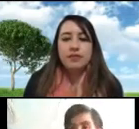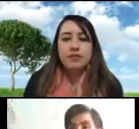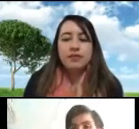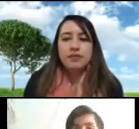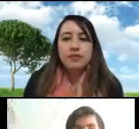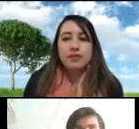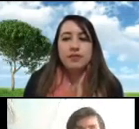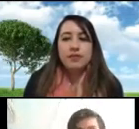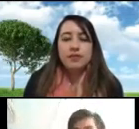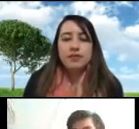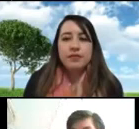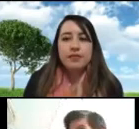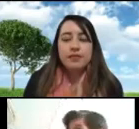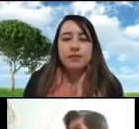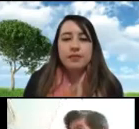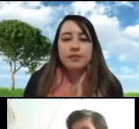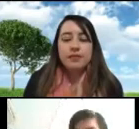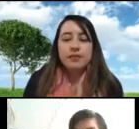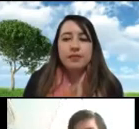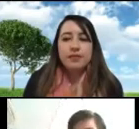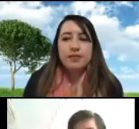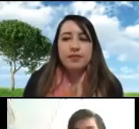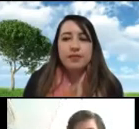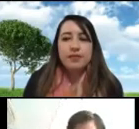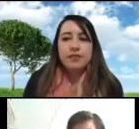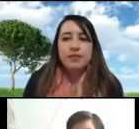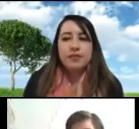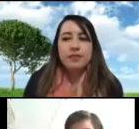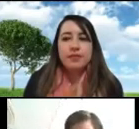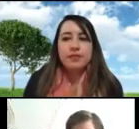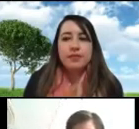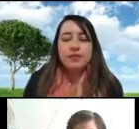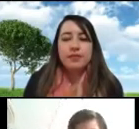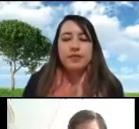posible. Entonces ya más o menos la agarramos. Vamos con la segunda pregunta.